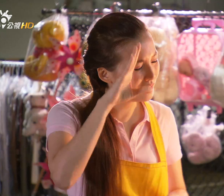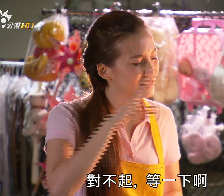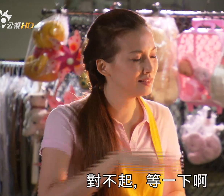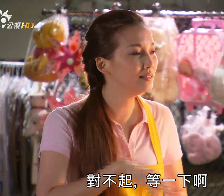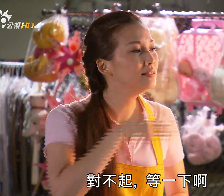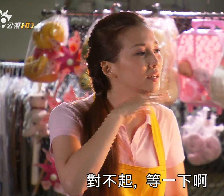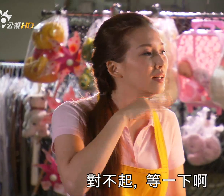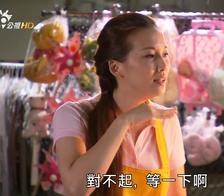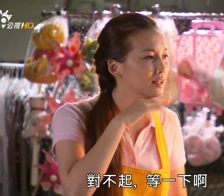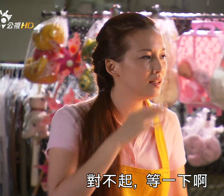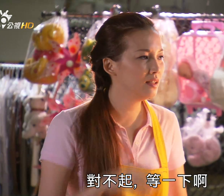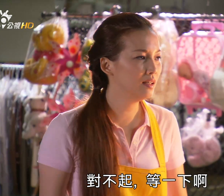对不起，等一下哦。